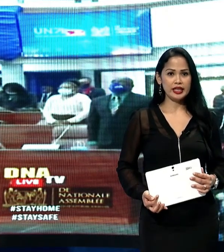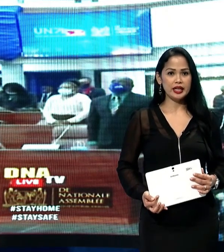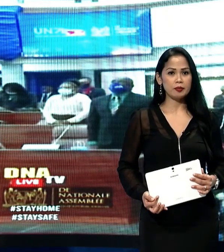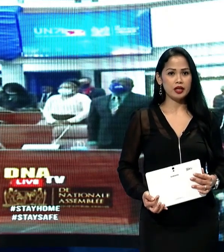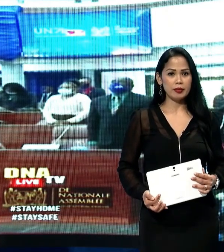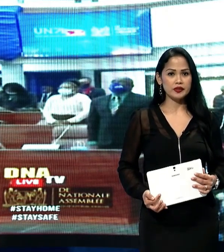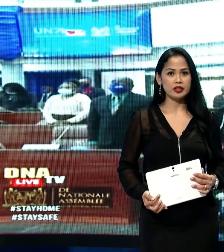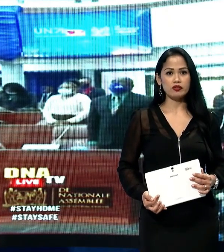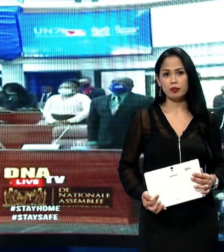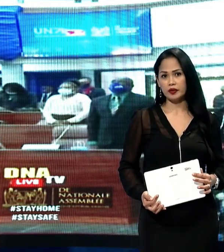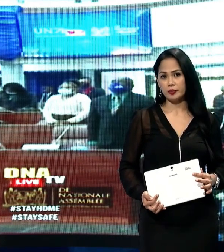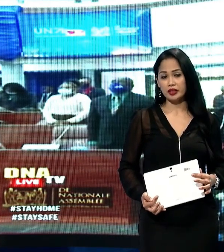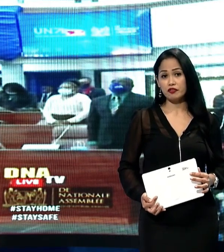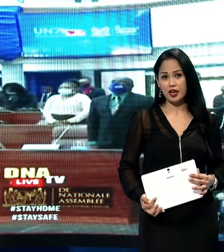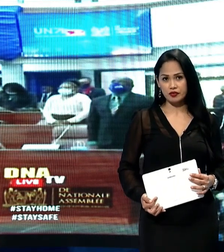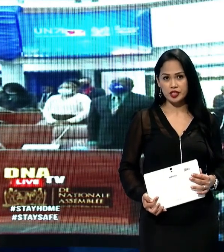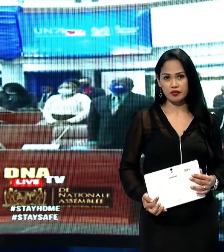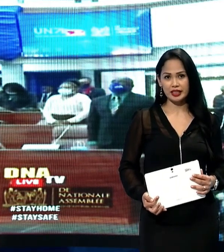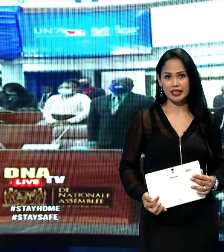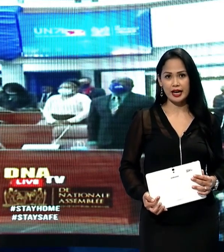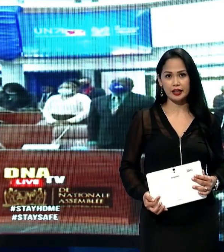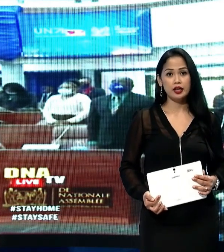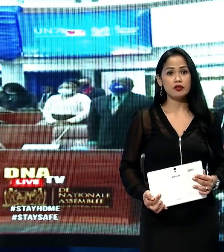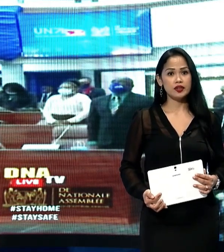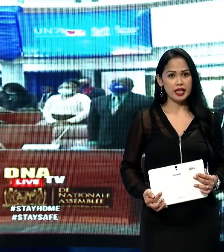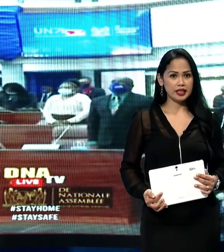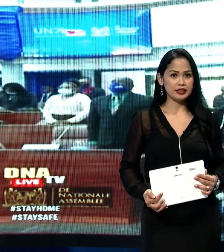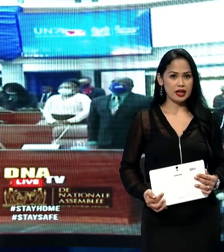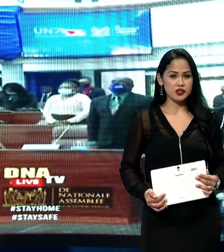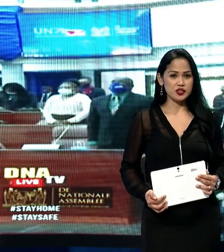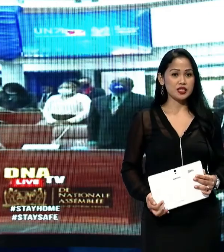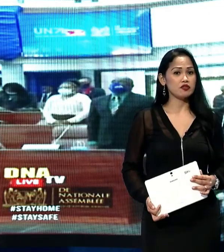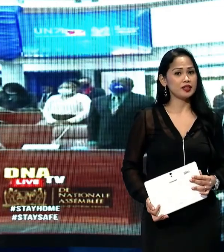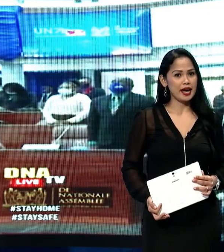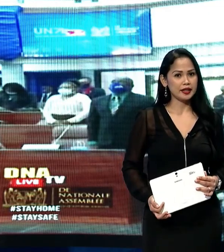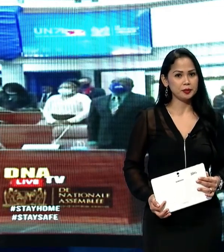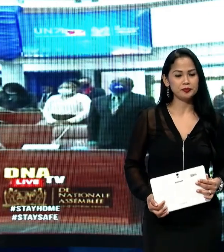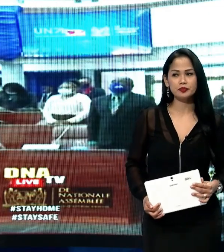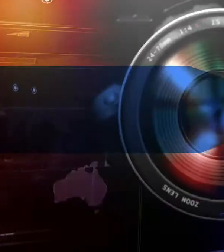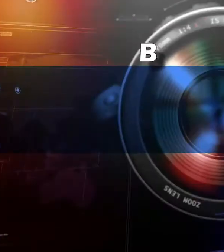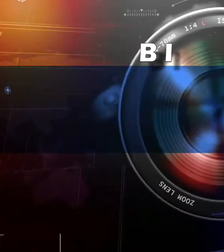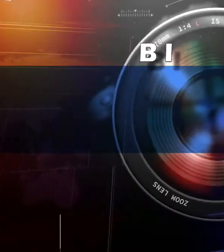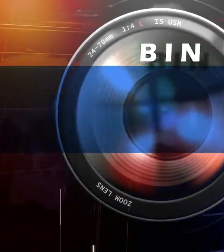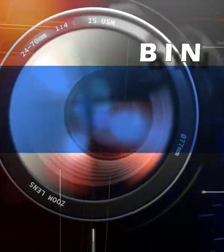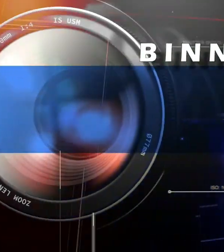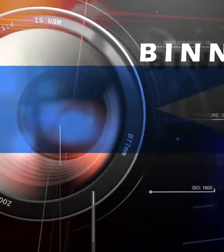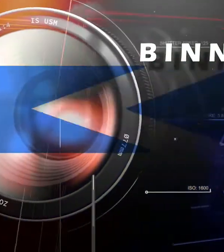Santokhi in het parlement in verband met 75 jaar Verenigde Naties vandaag.